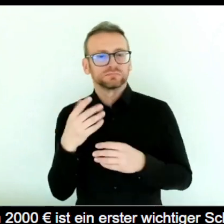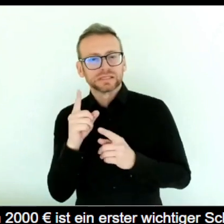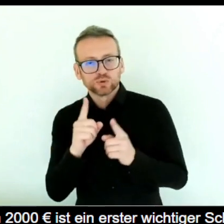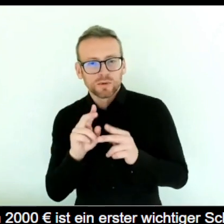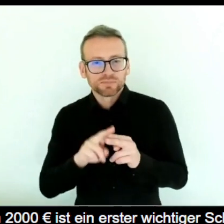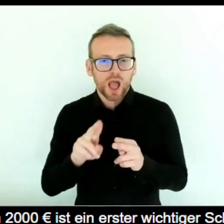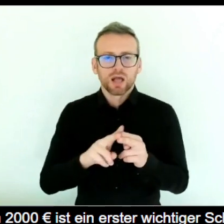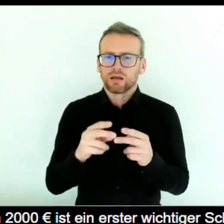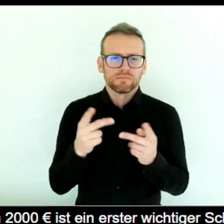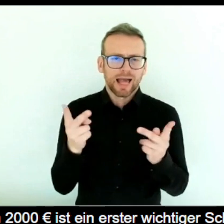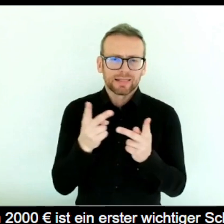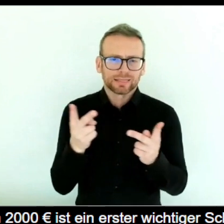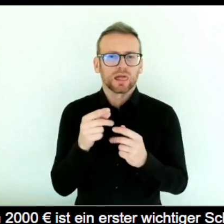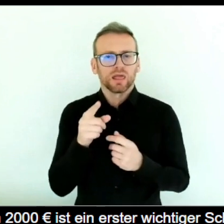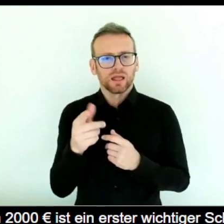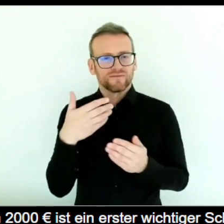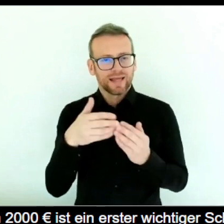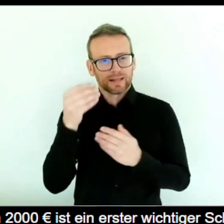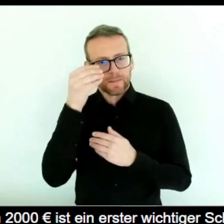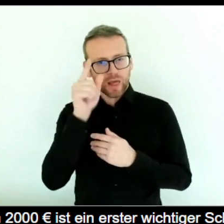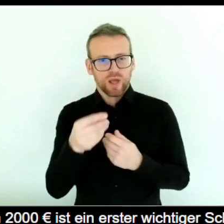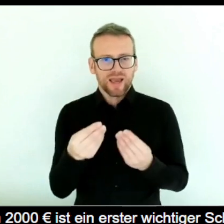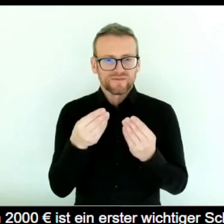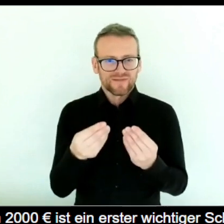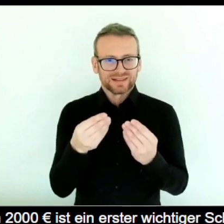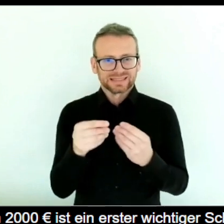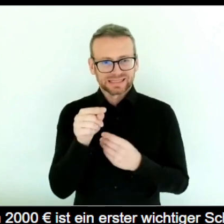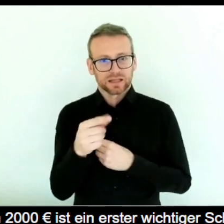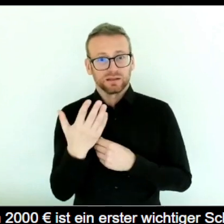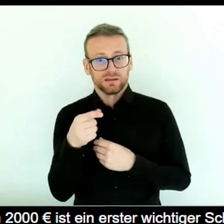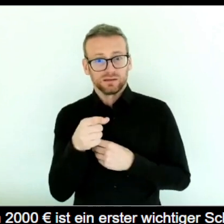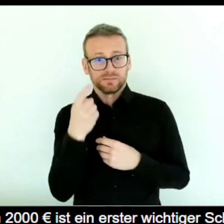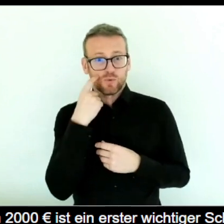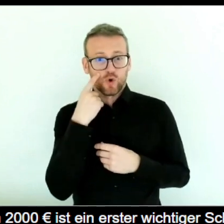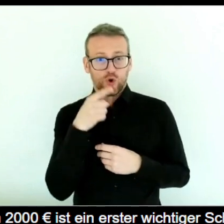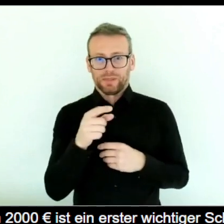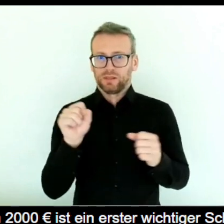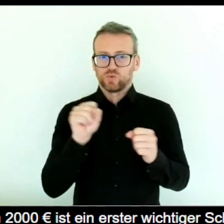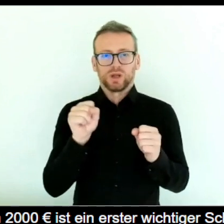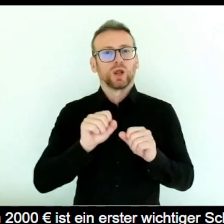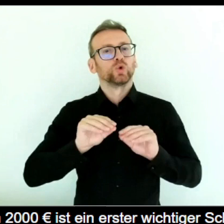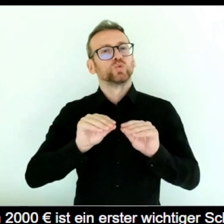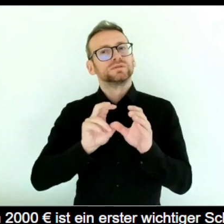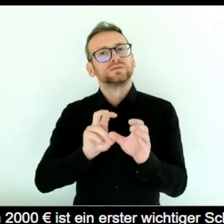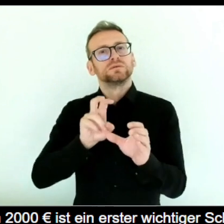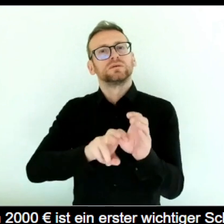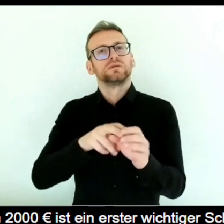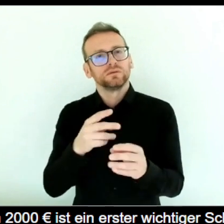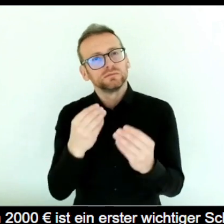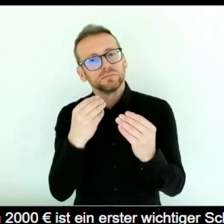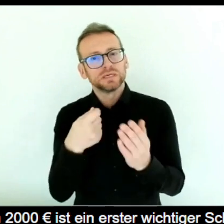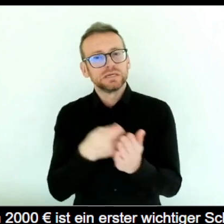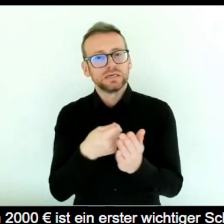Berufsabschlüssen weitestgehend entlastet wird. Wir hoffen, dass der Bund sich hier weiter noch